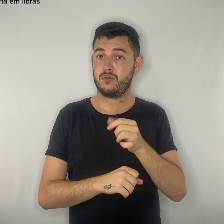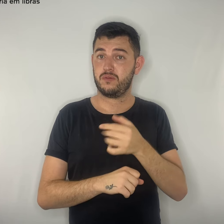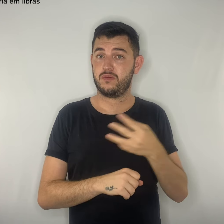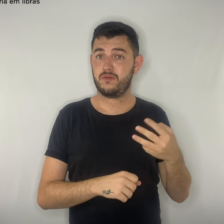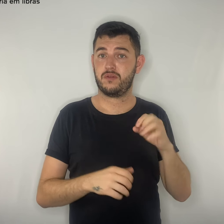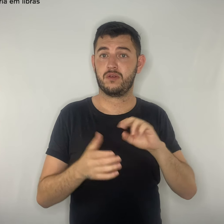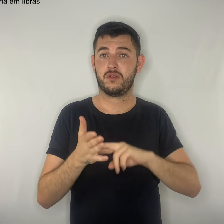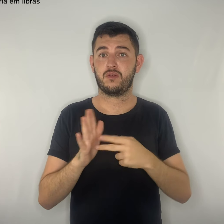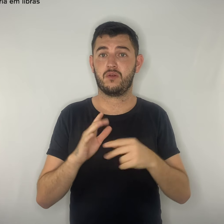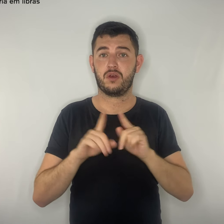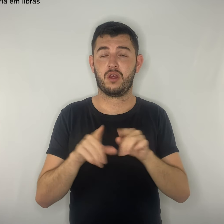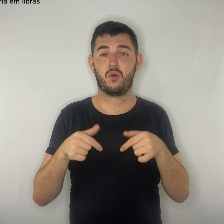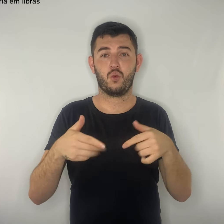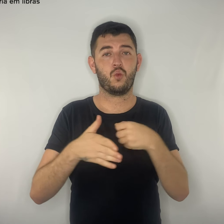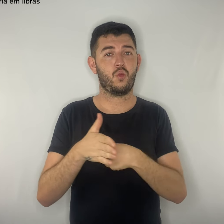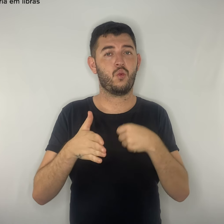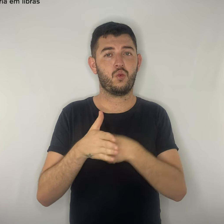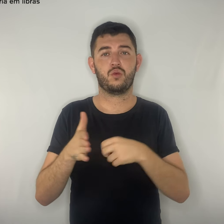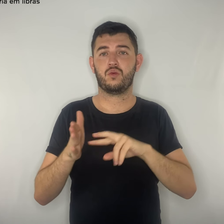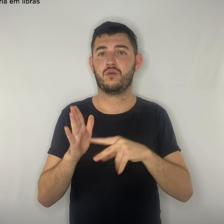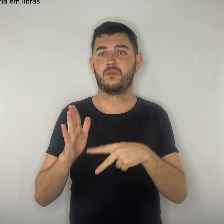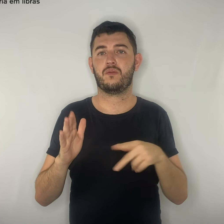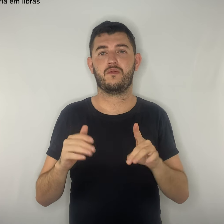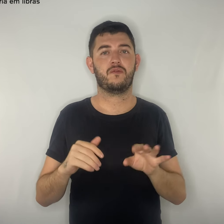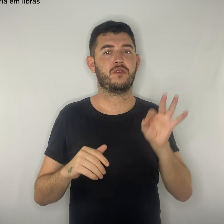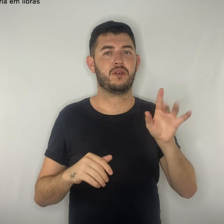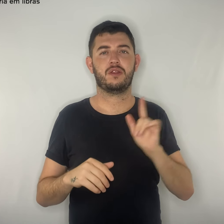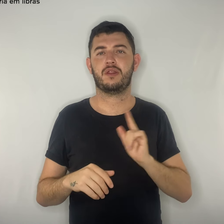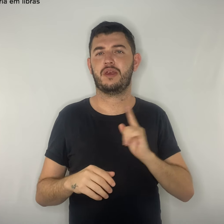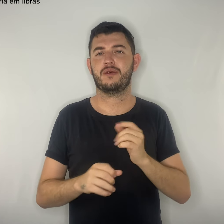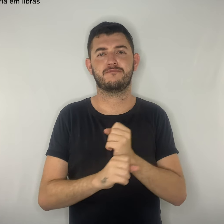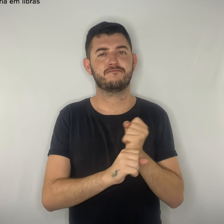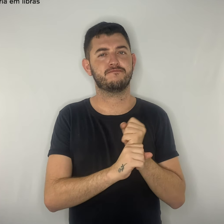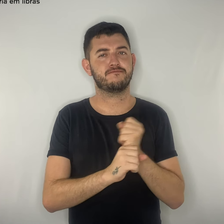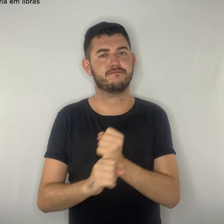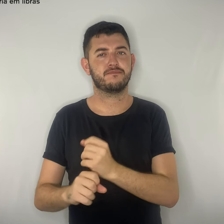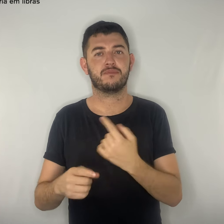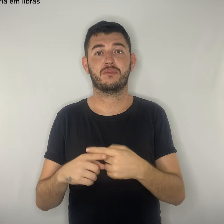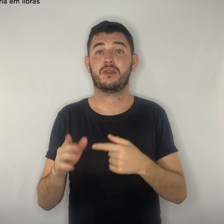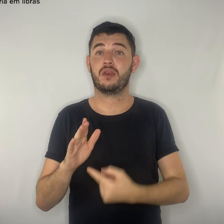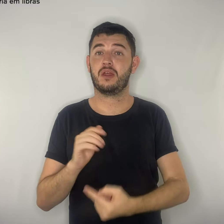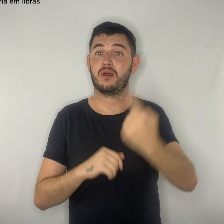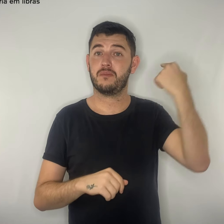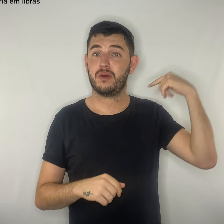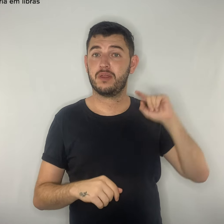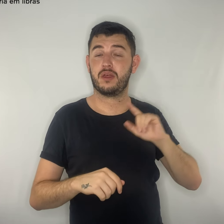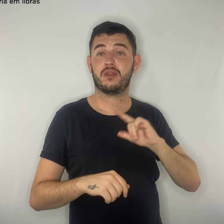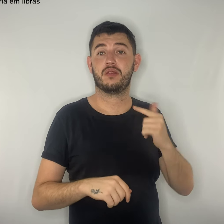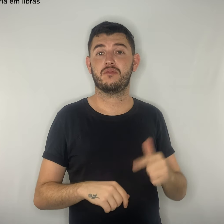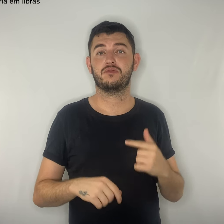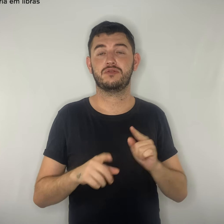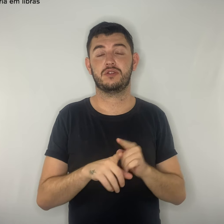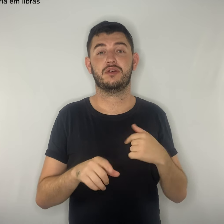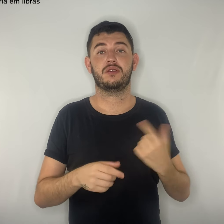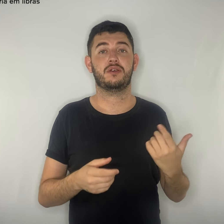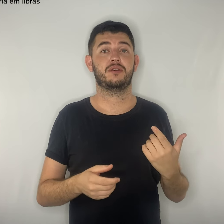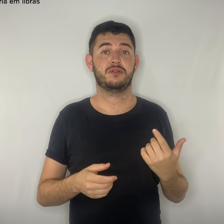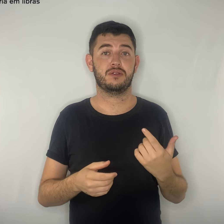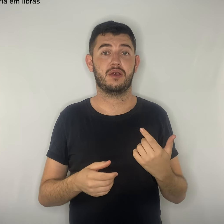histórica do sindicato porque antes esse processo não existia no lugar disso